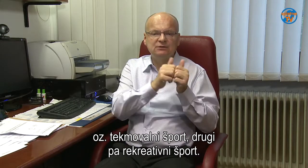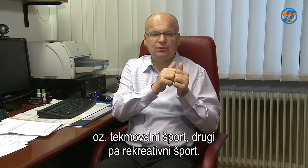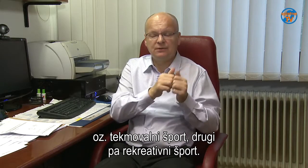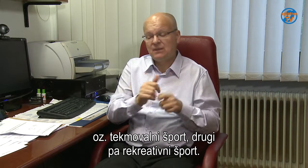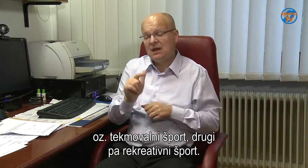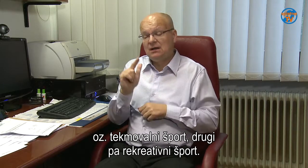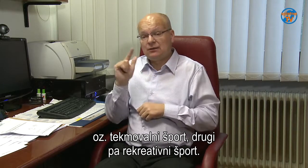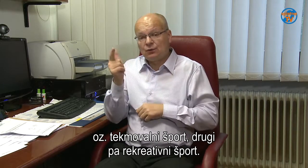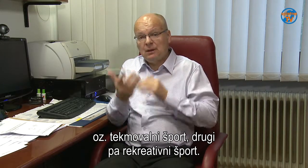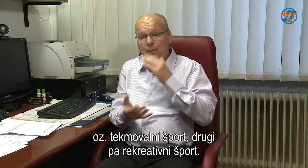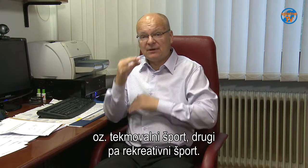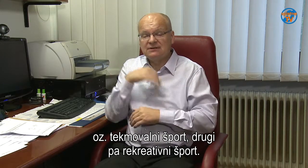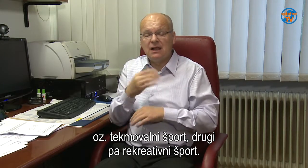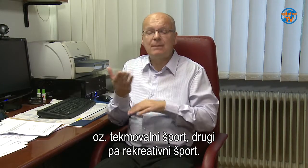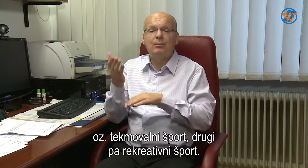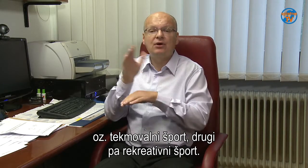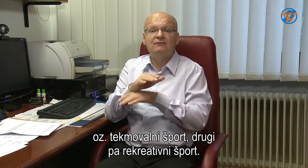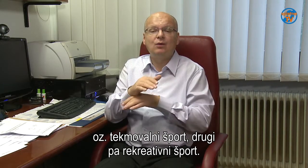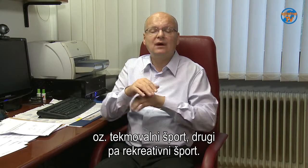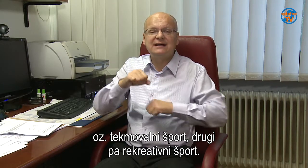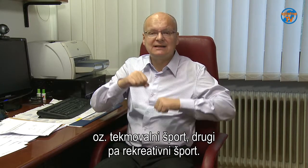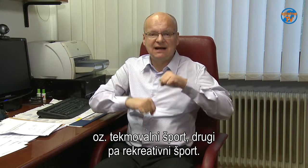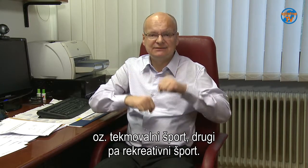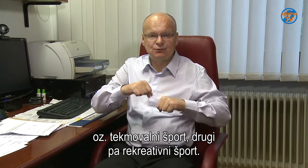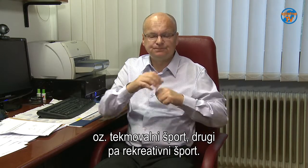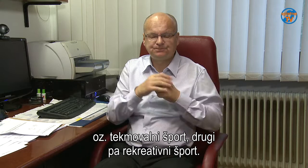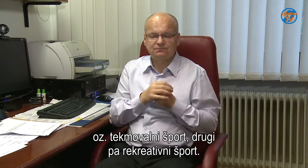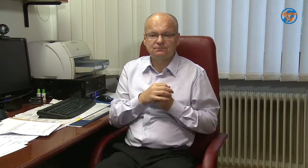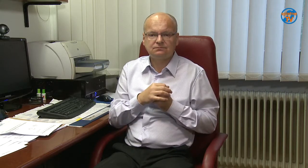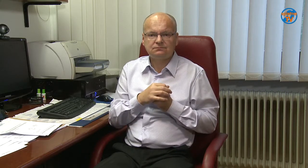trud. Torej podpredsednik je pa pokrival rekreacijo.